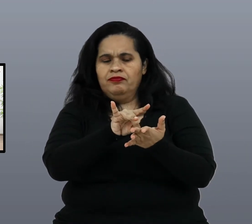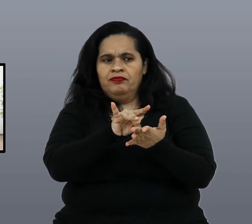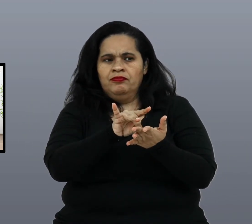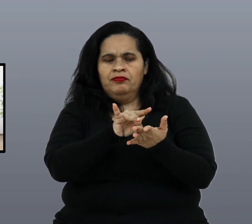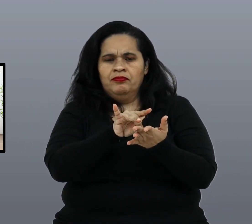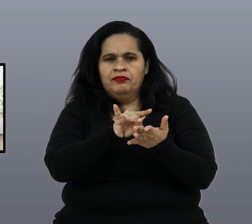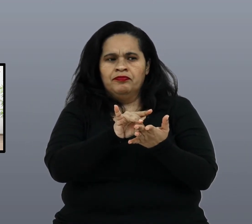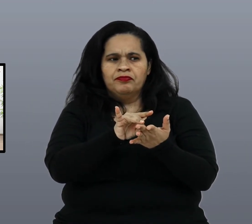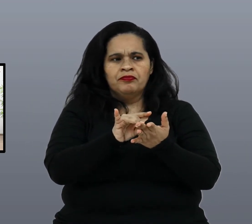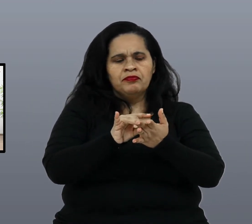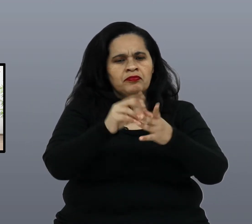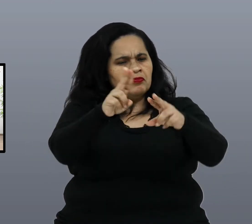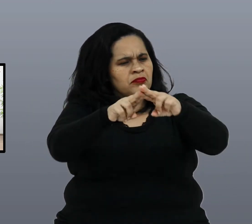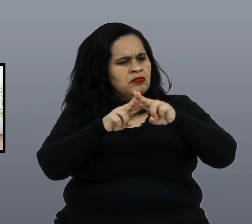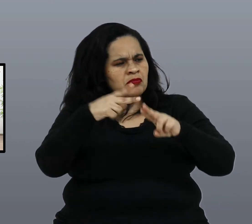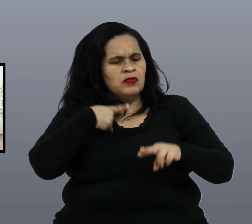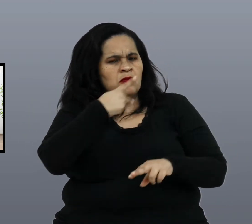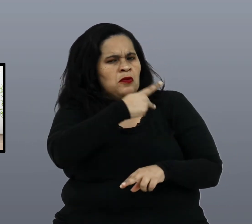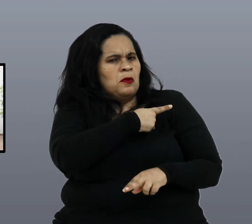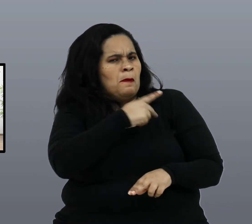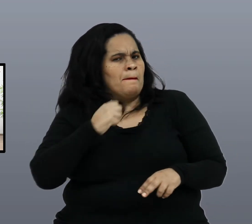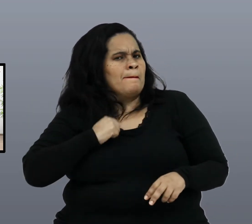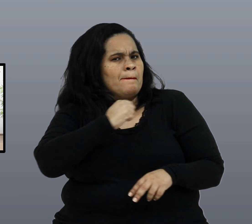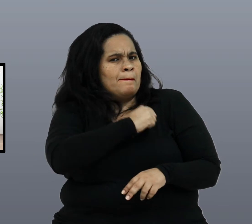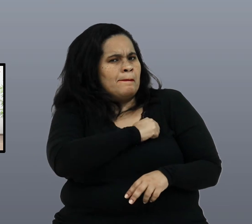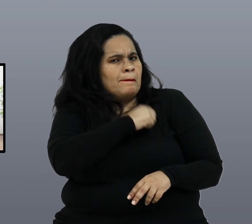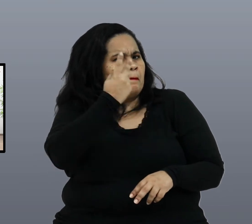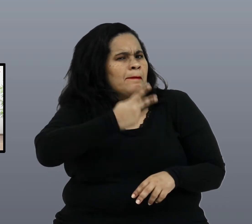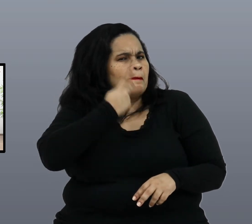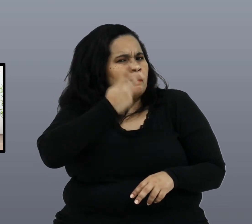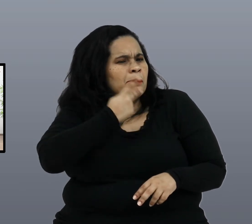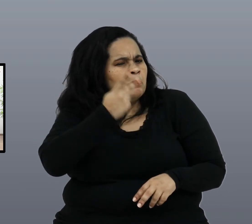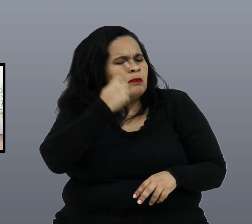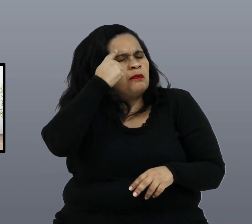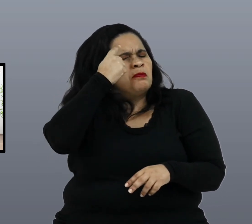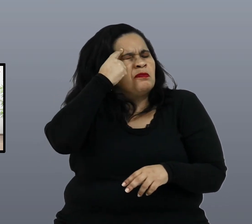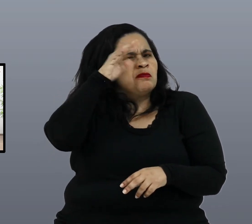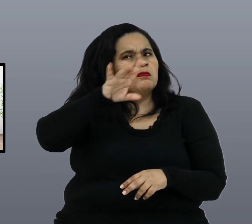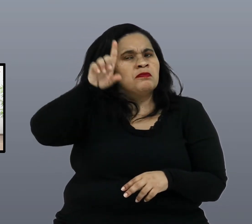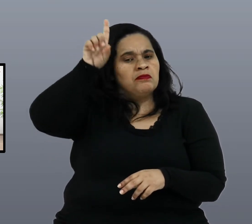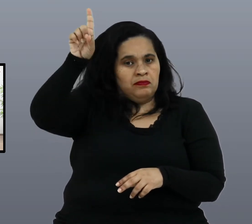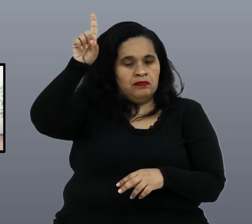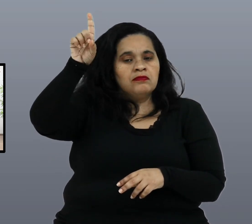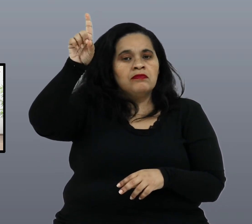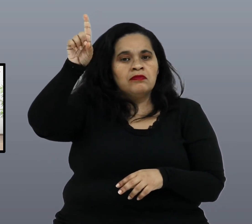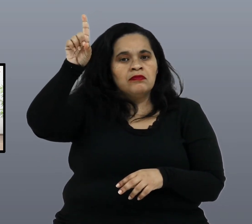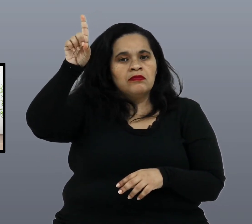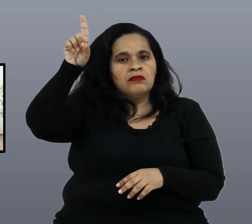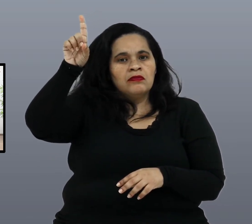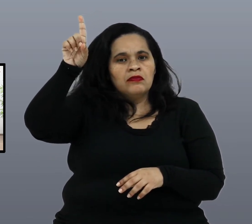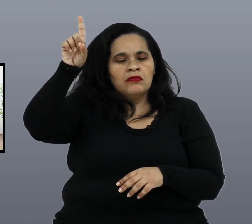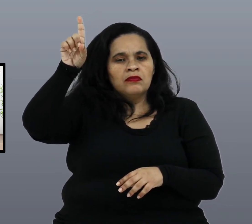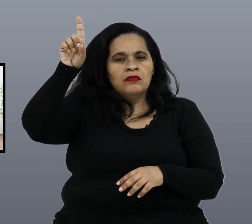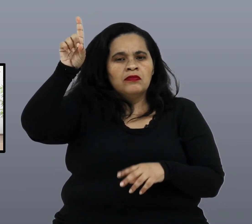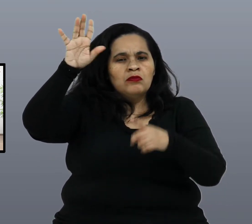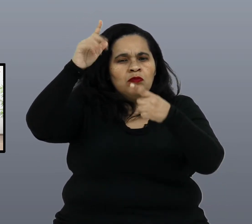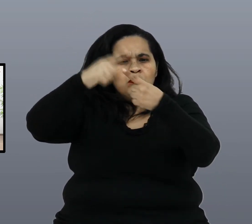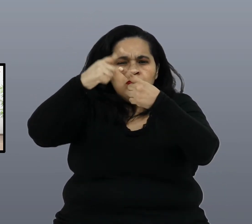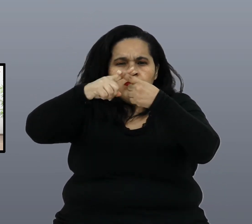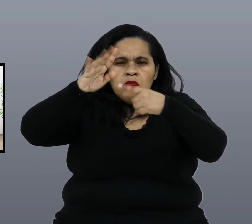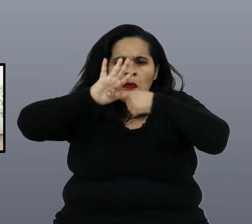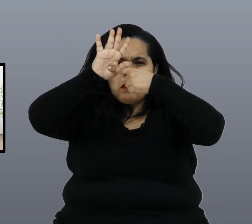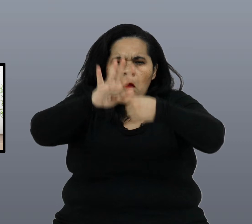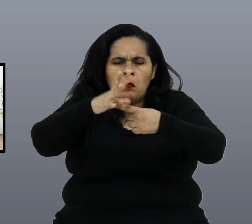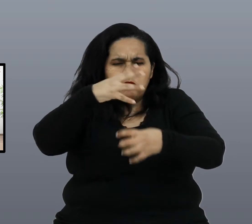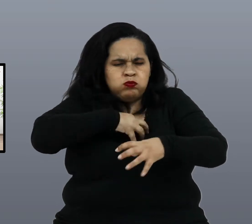o comentário do pastor Alain nos leva a pensar em Deus nesse momento, a atitude, né? Quando ele vai deixar claro para a gente